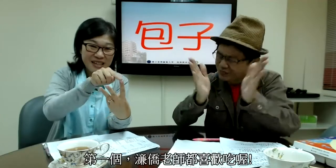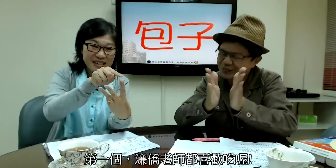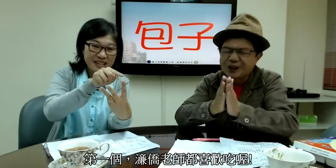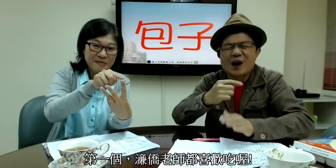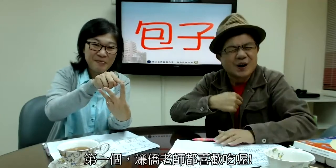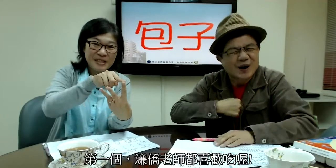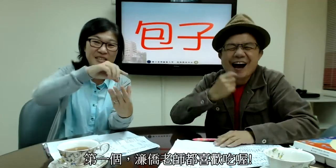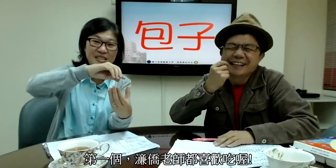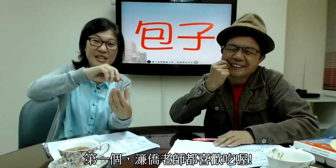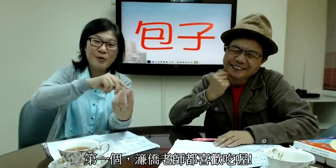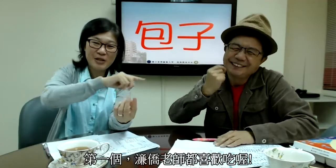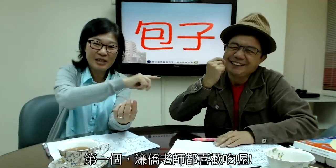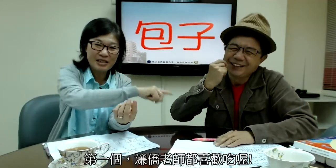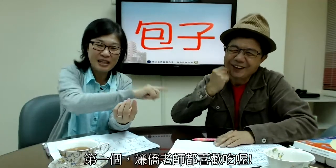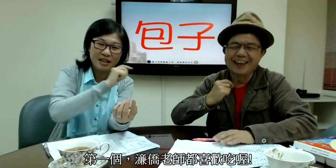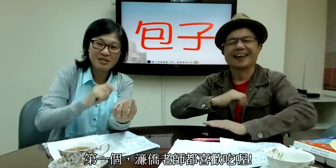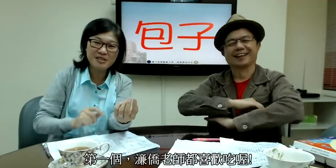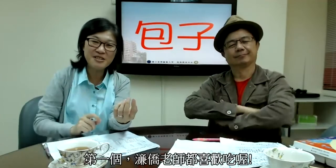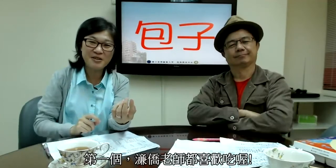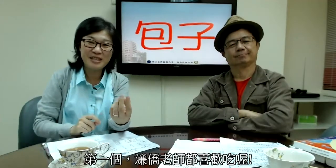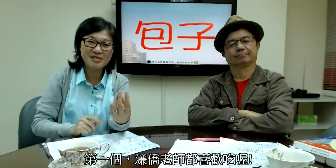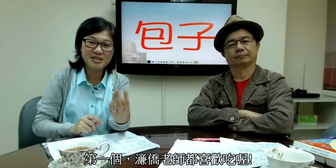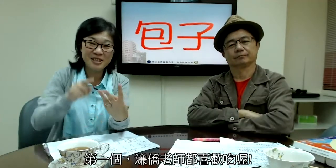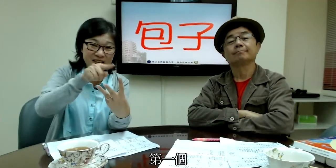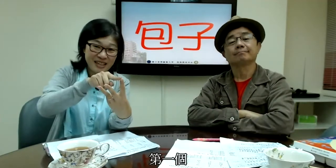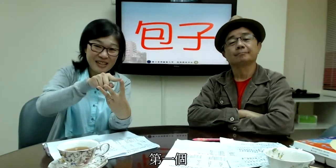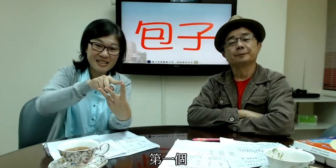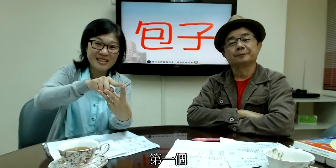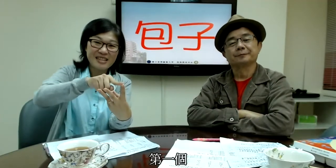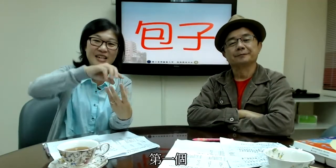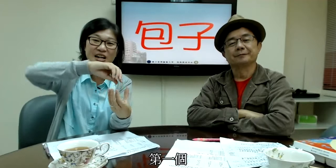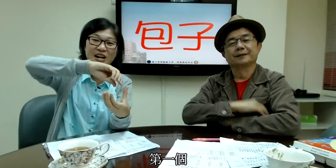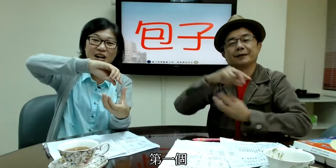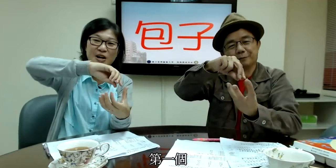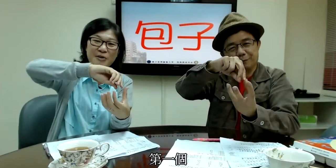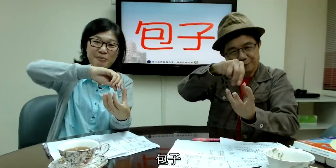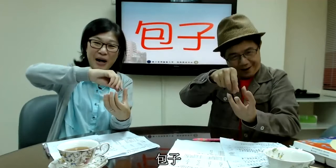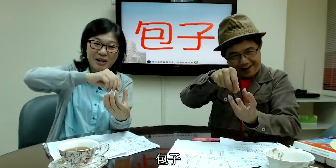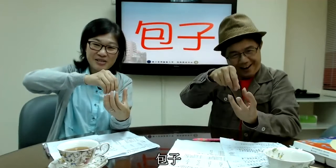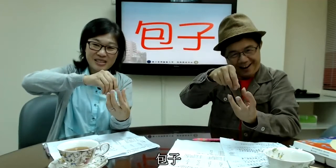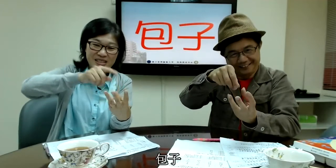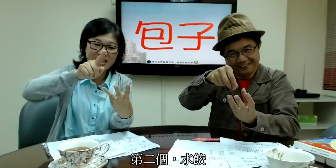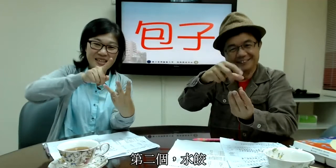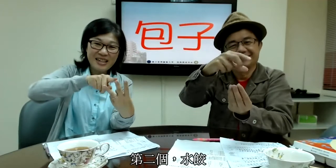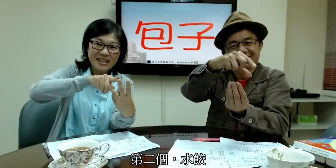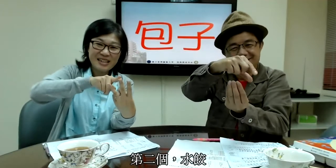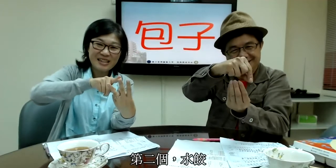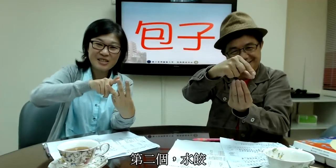个是我连乔老师都喜欢吃哦。第一个是包子，第二个